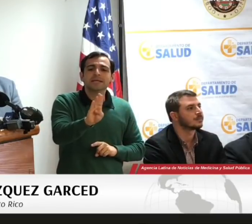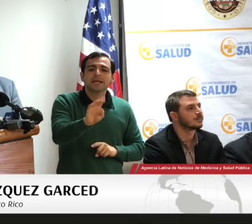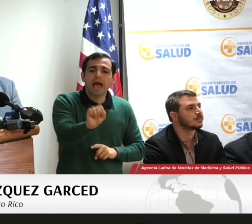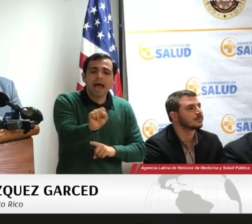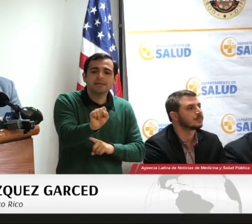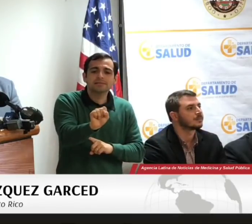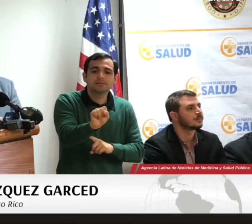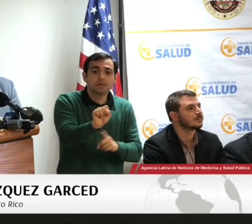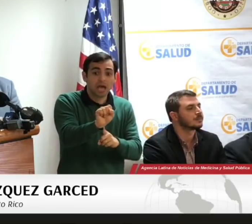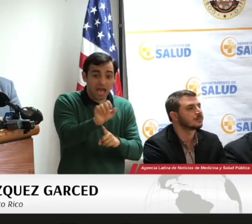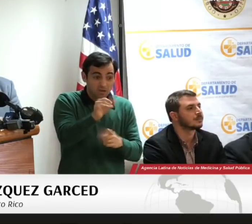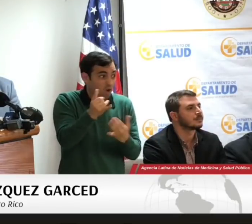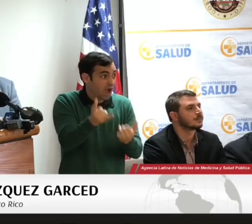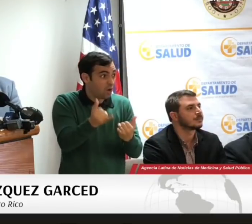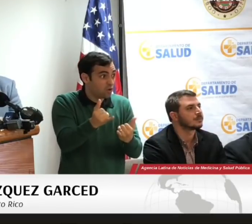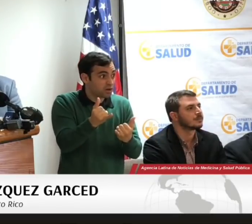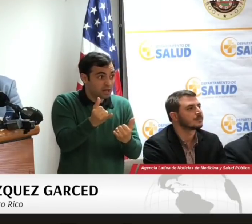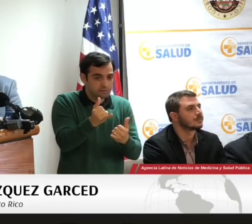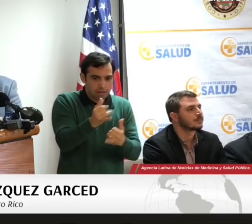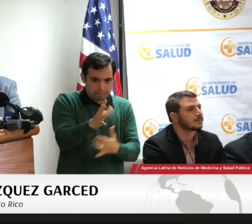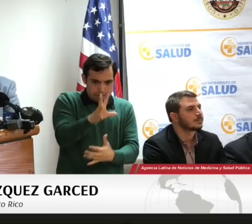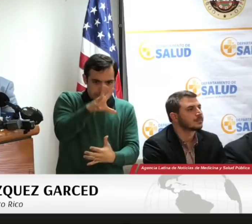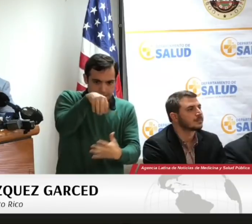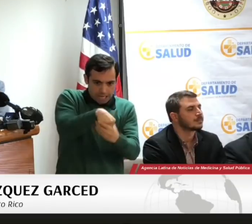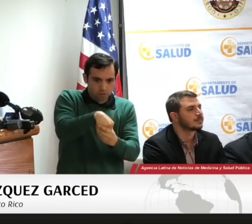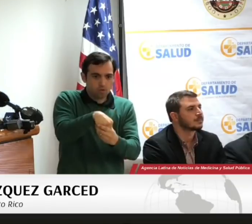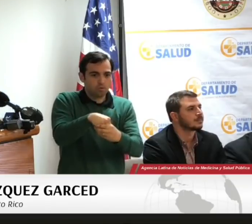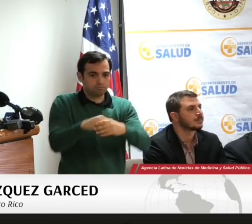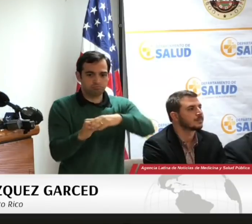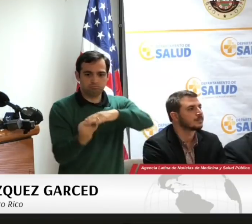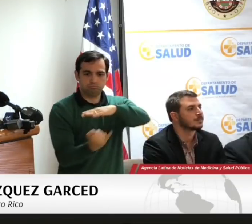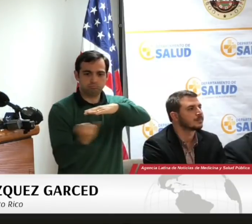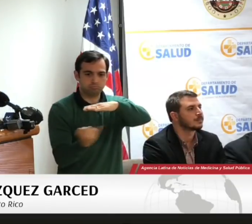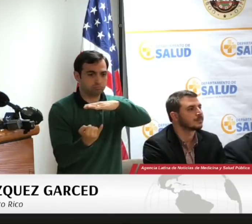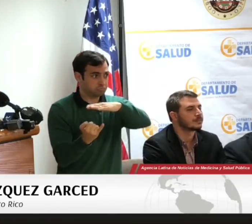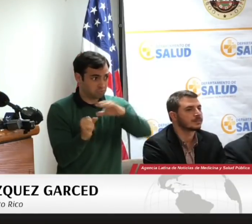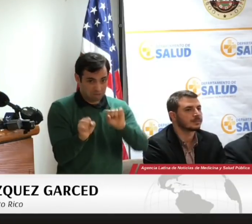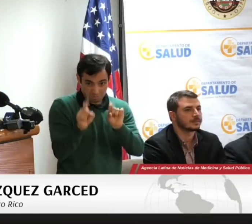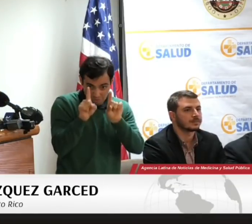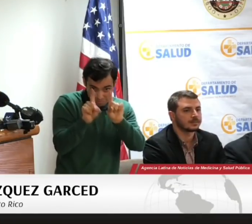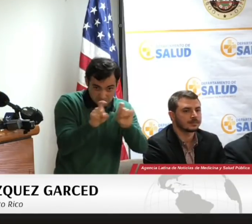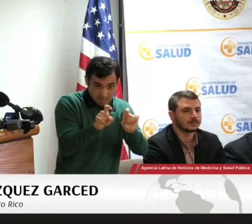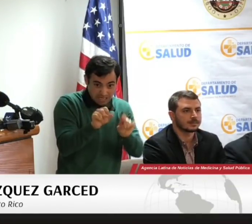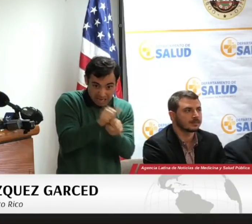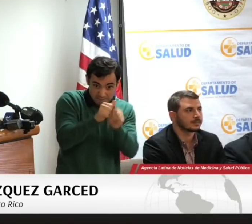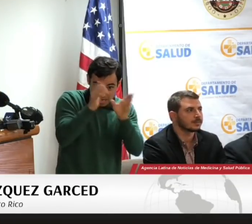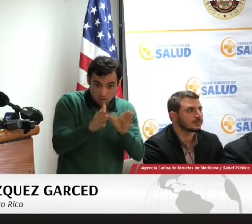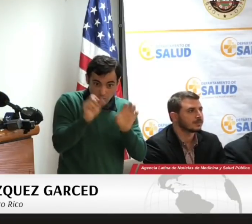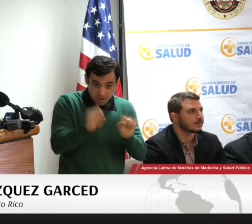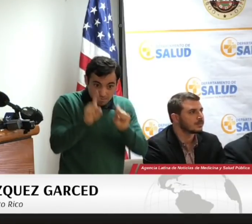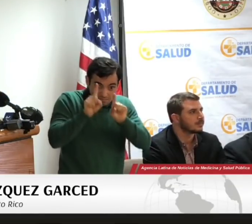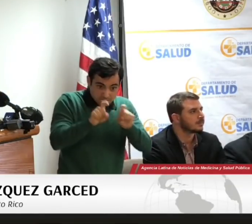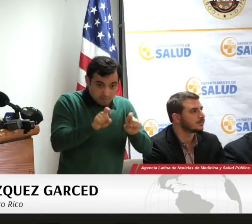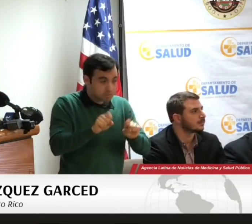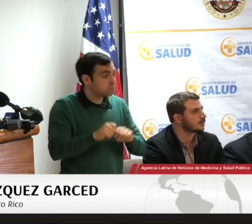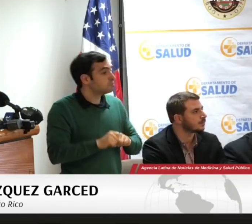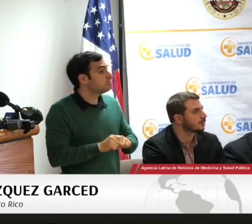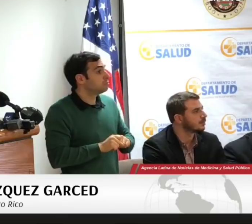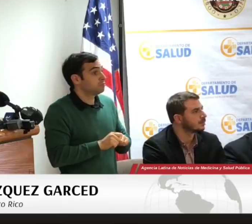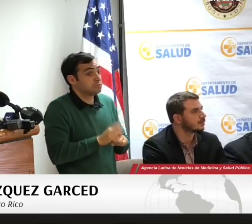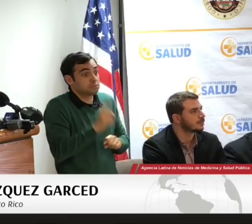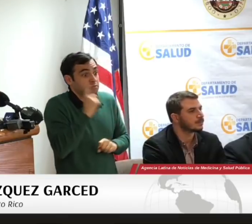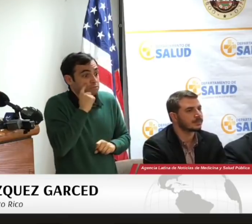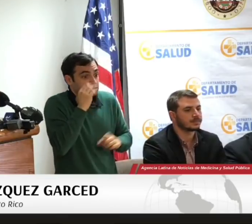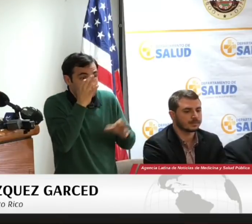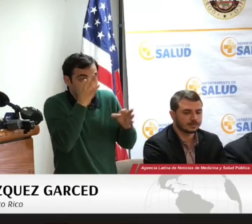que están confinados en estos momentos, dicen, en ese lugar. Si ustedes le pueden hacer, claro, a esos empleados la prueba como para poder determinar si alguno de